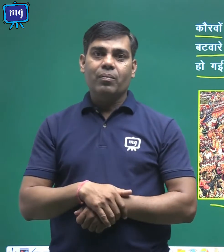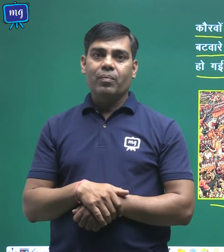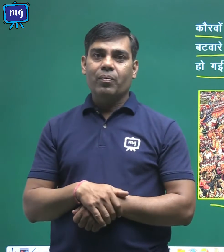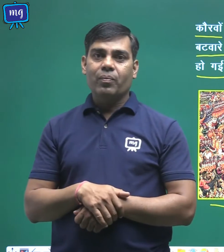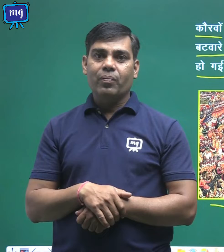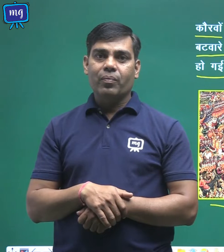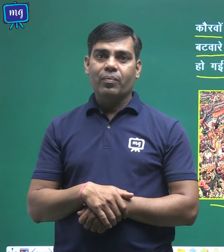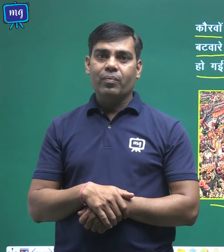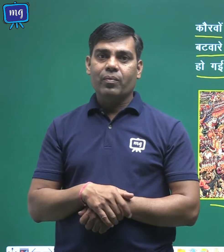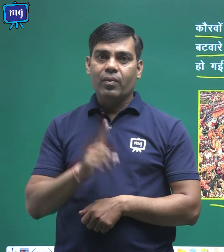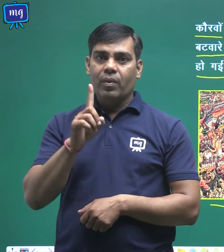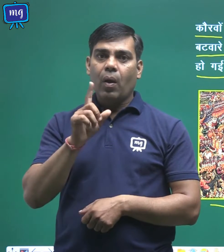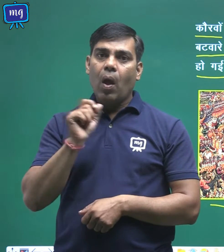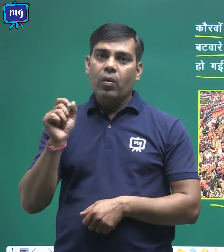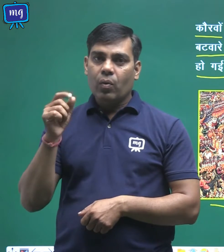कौरव सेना